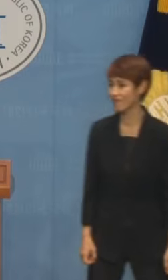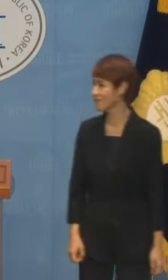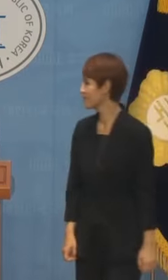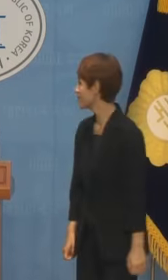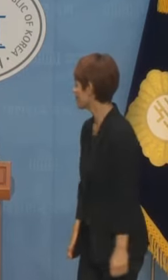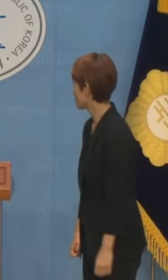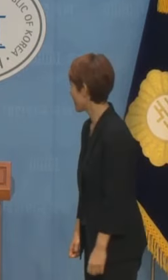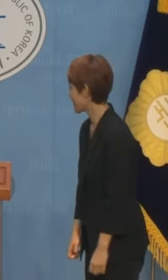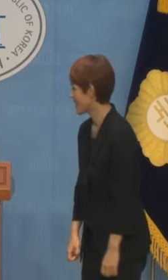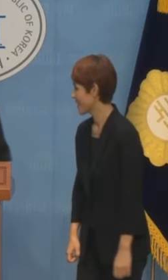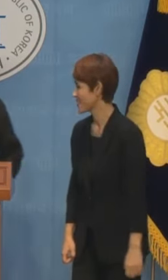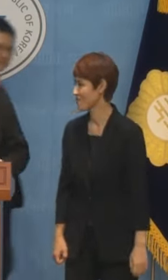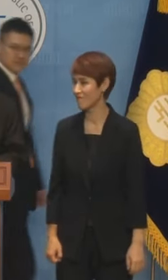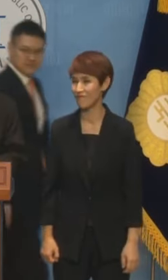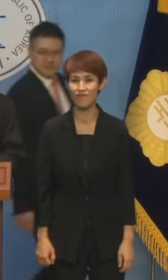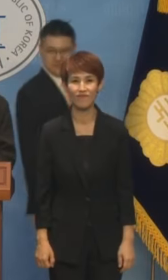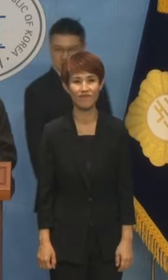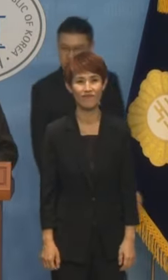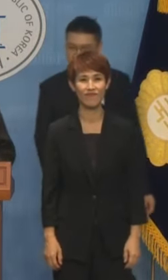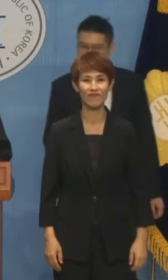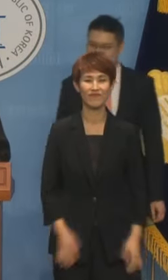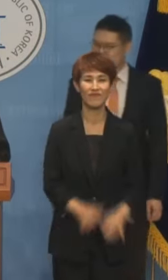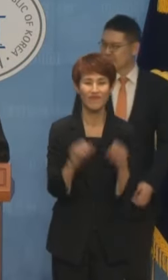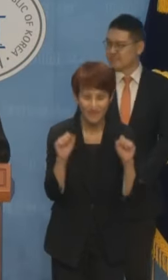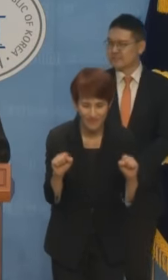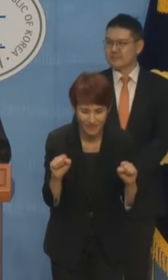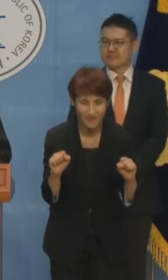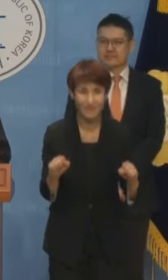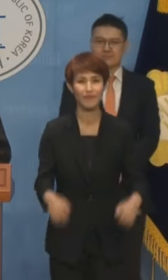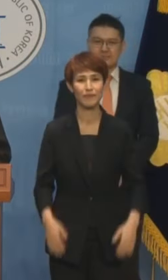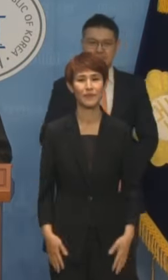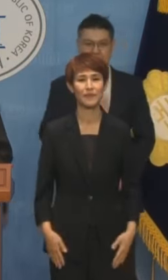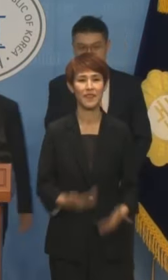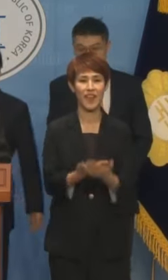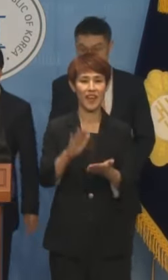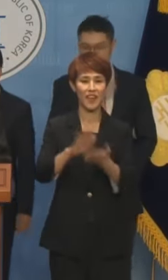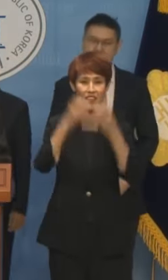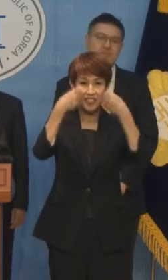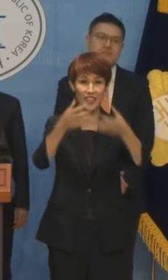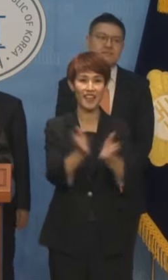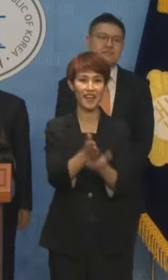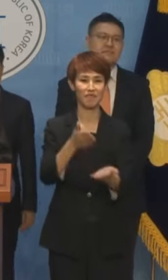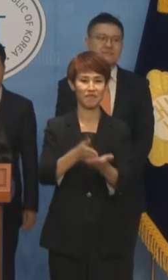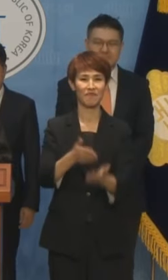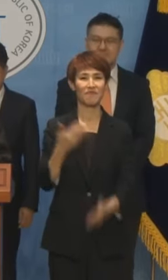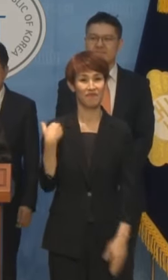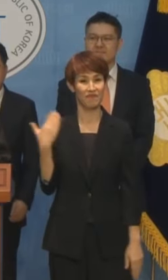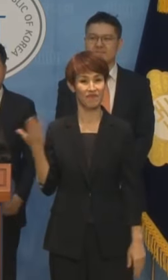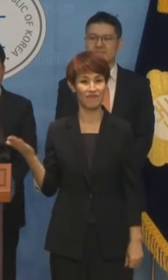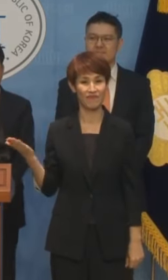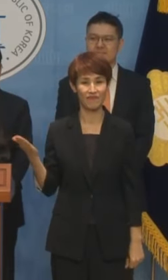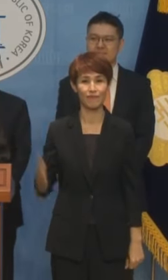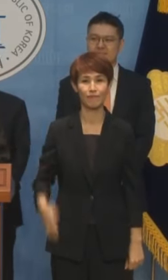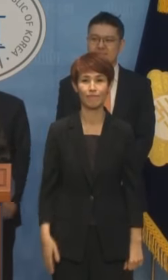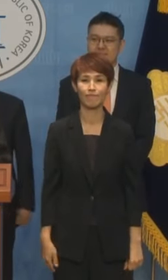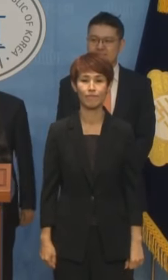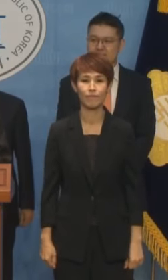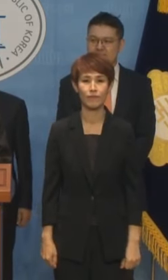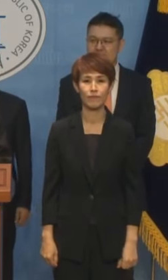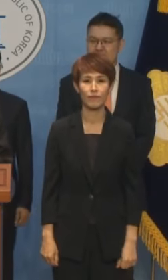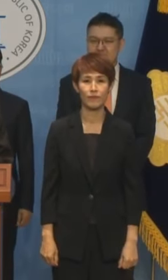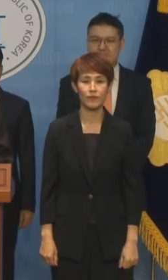공지가 안 돼 있어서. 네, 안녕하십니까. 개혁신당 대변인 주희석입니다. 오늘 저희